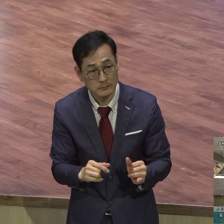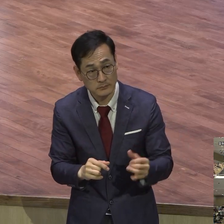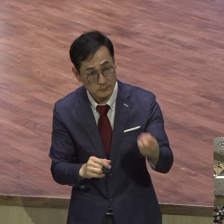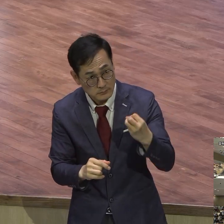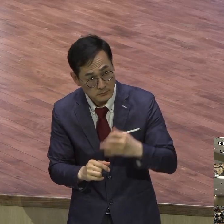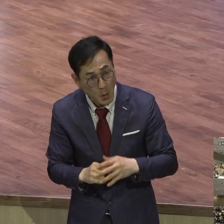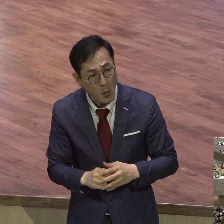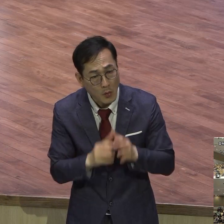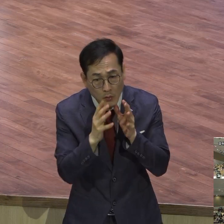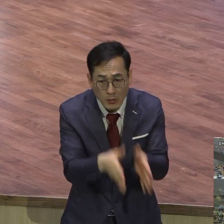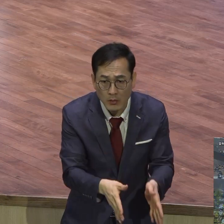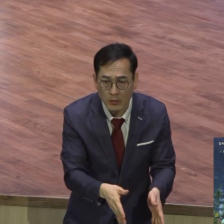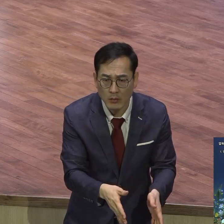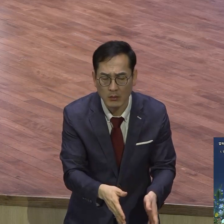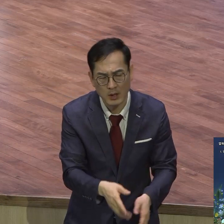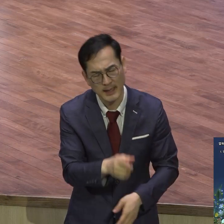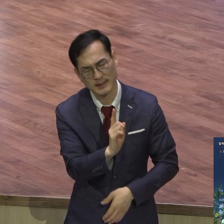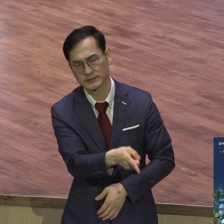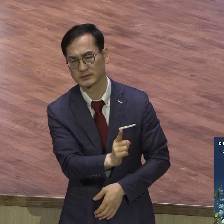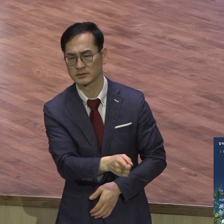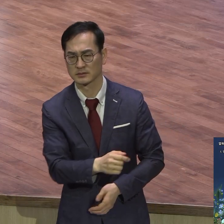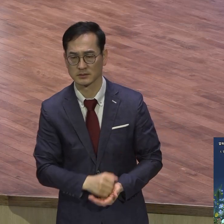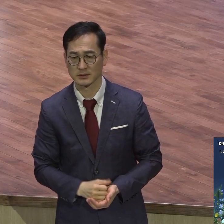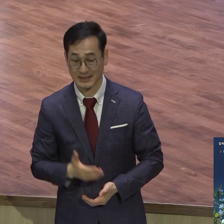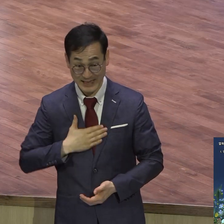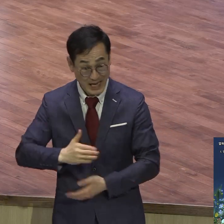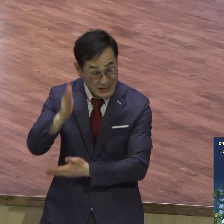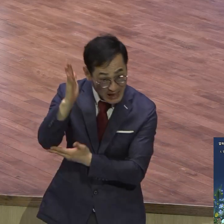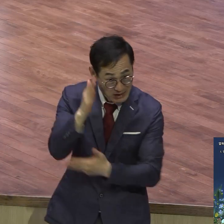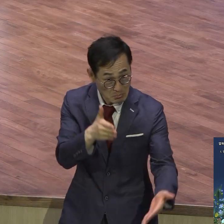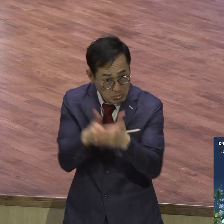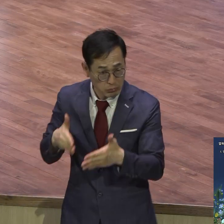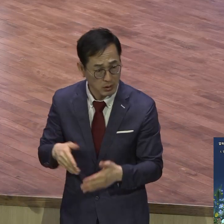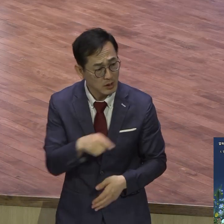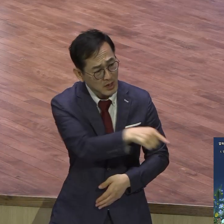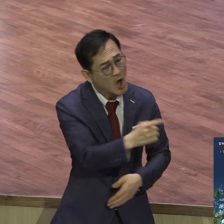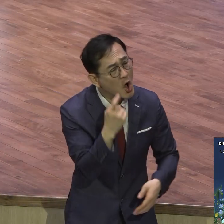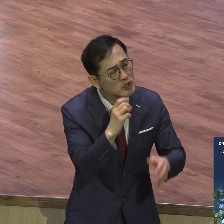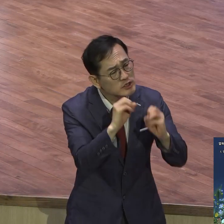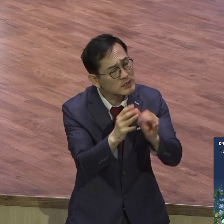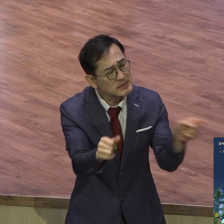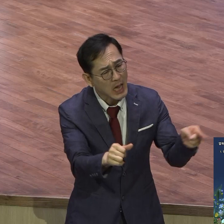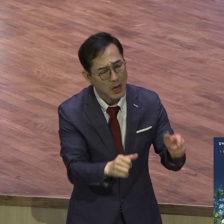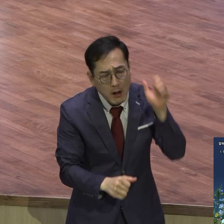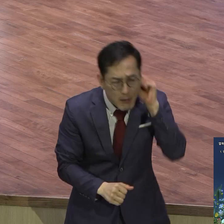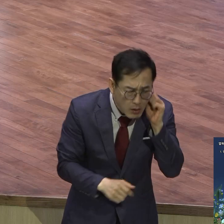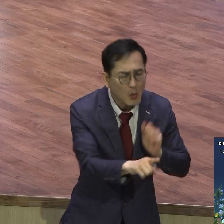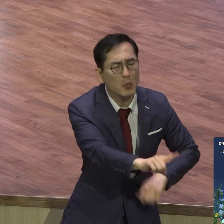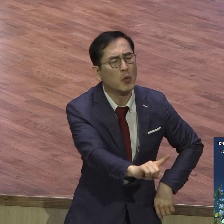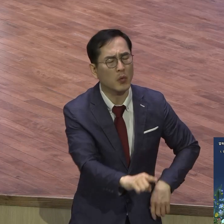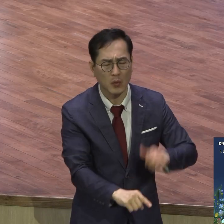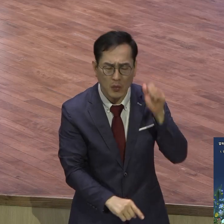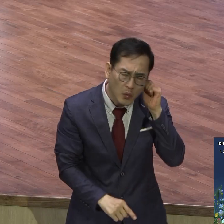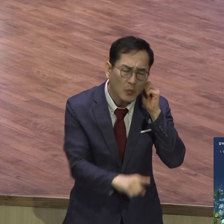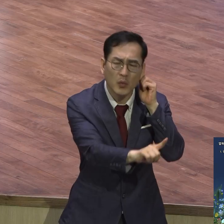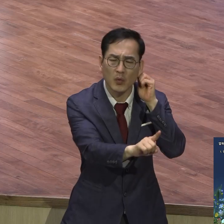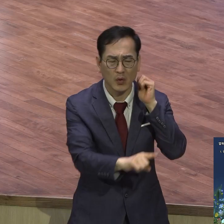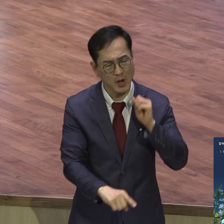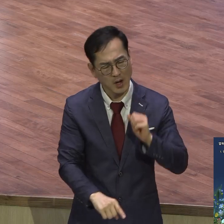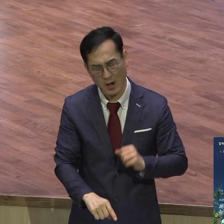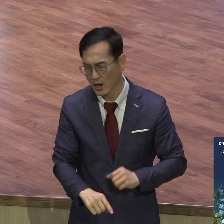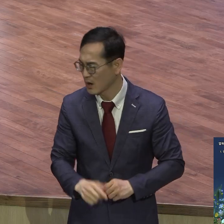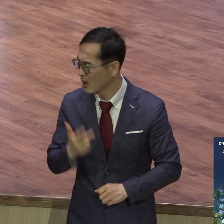내가 전화하는 바울의 말입니다. 내가 전화하는 말은 안 듣고 저 거짓 선지자들 저것들이 한 말을 용납도 참 잘